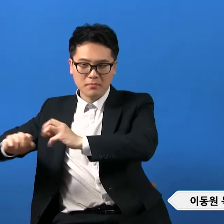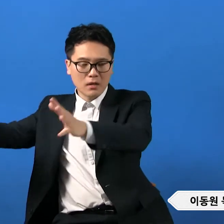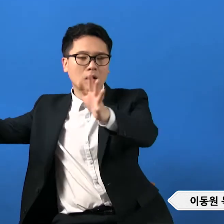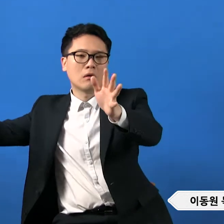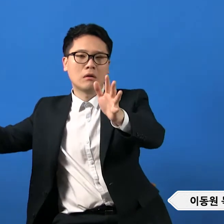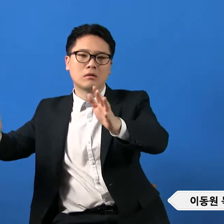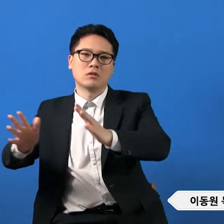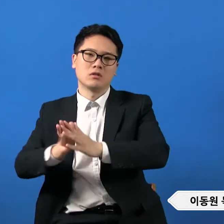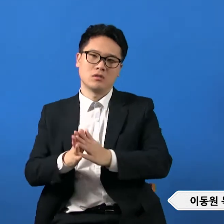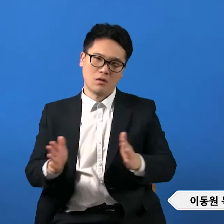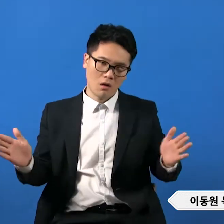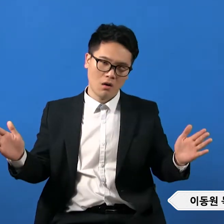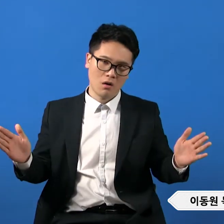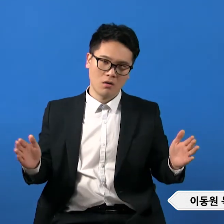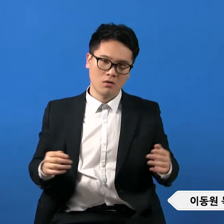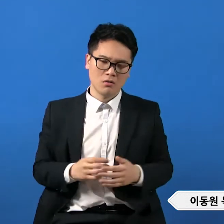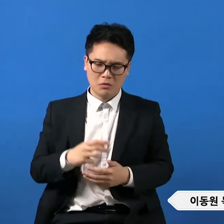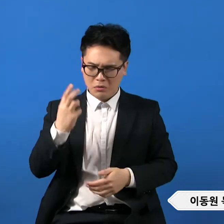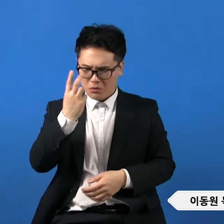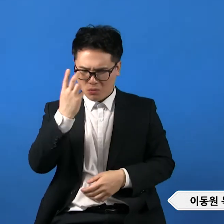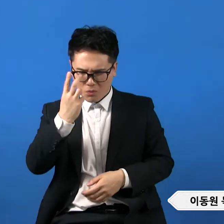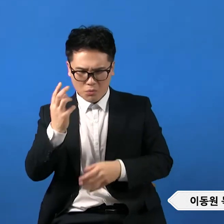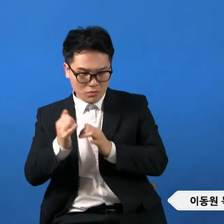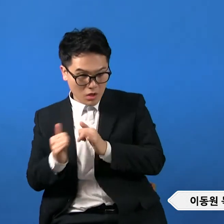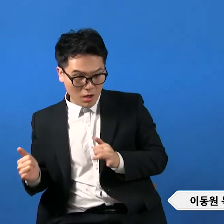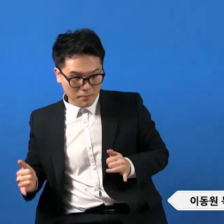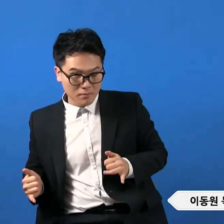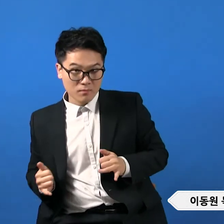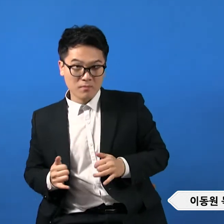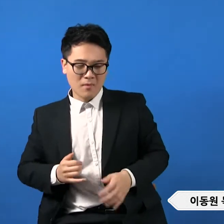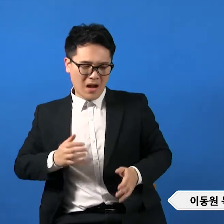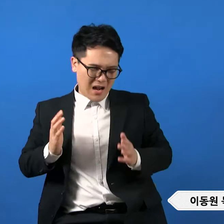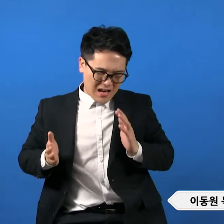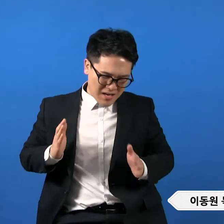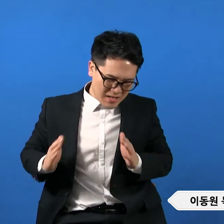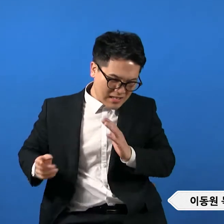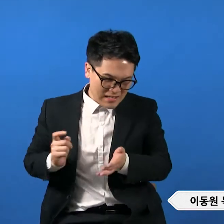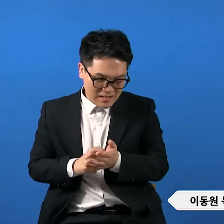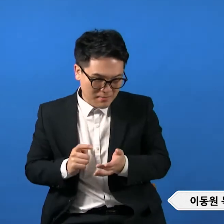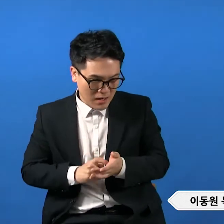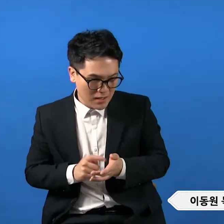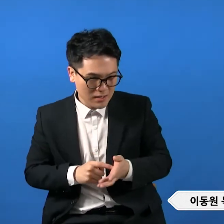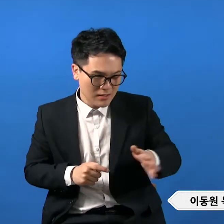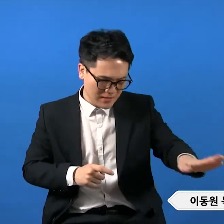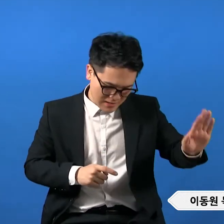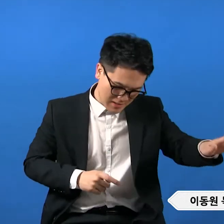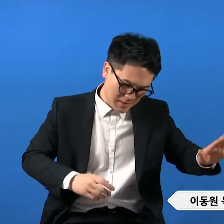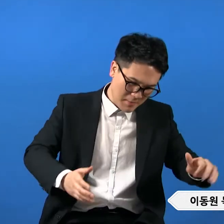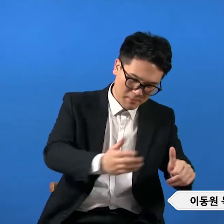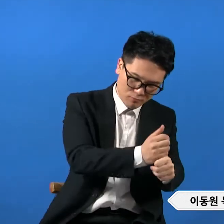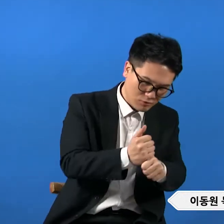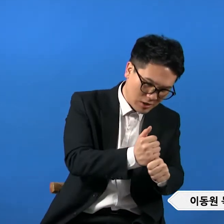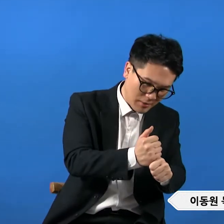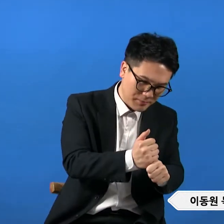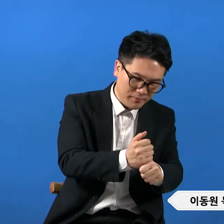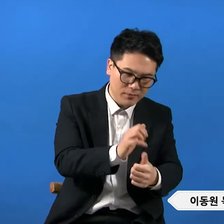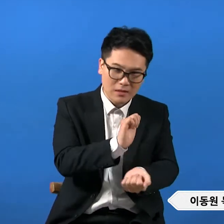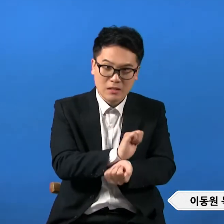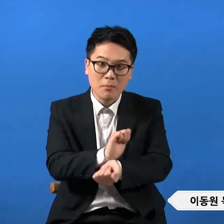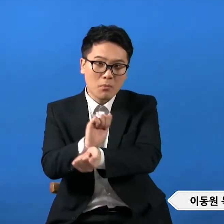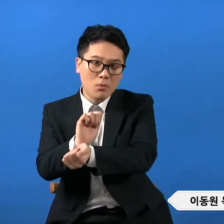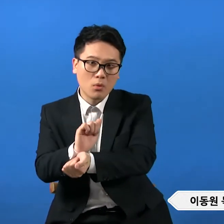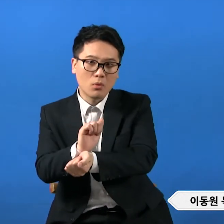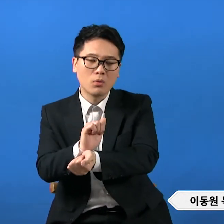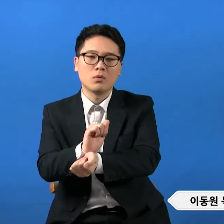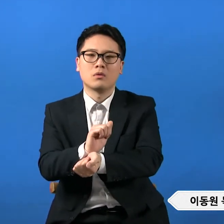근데 경호원들이 그때서야 달려와 이 청년을 제지하고 체포하기까지 그렇게 했습니다. 저기